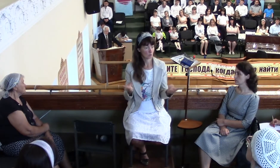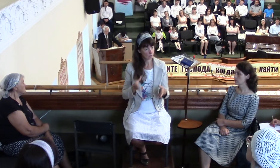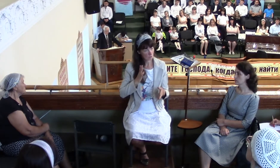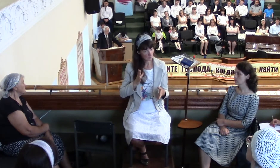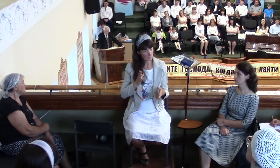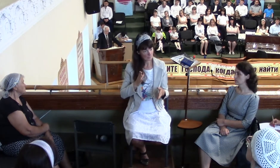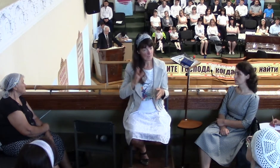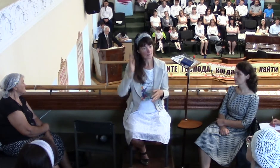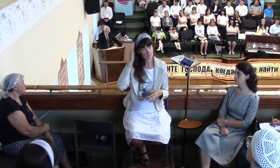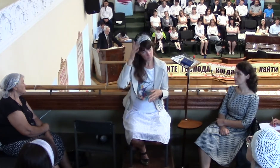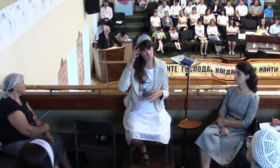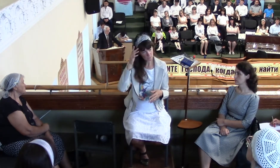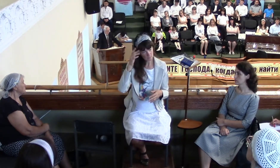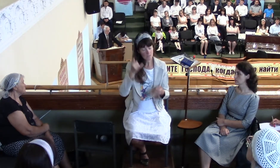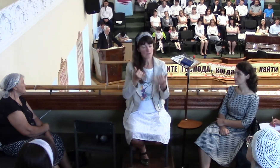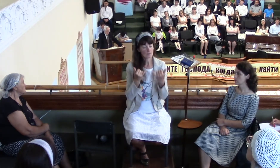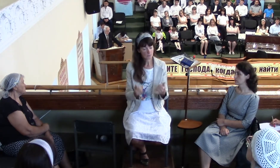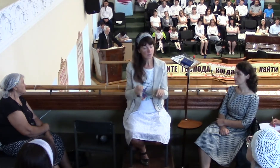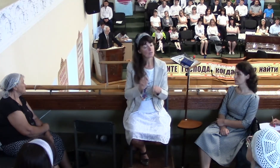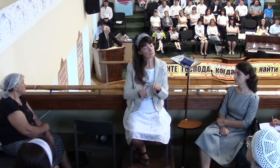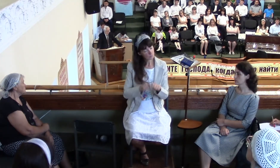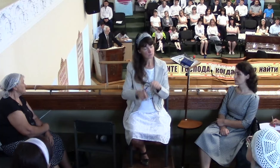испытывайте себя, будут последствия.